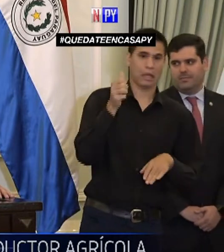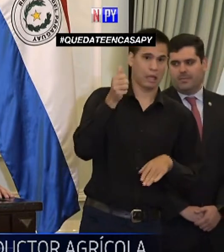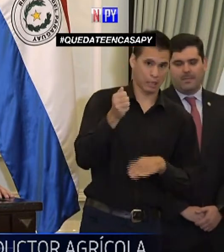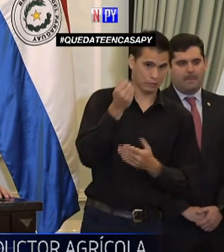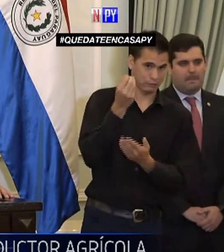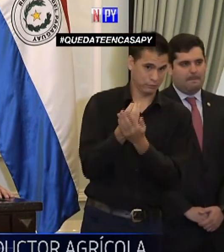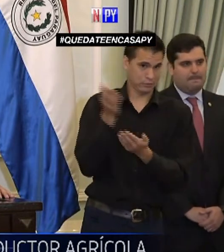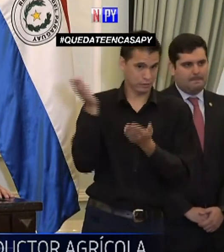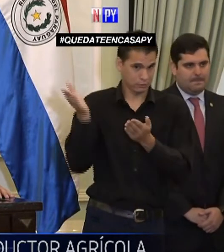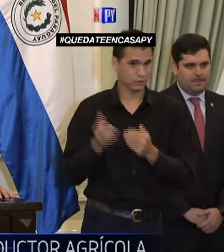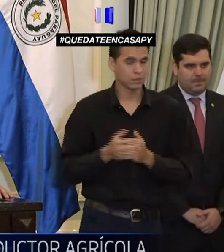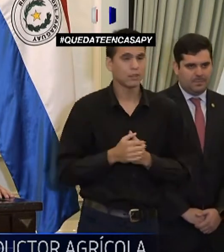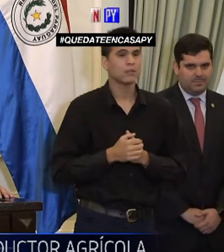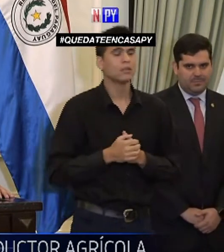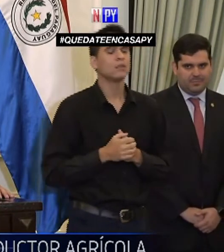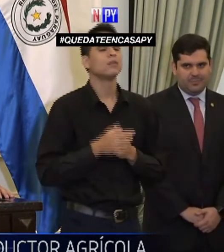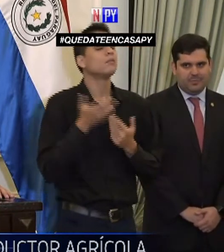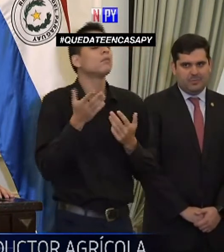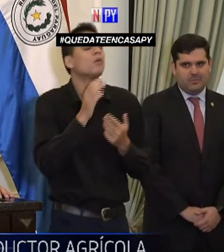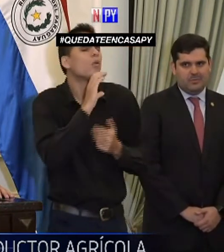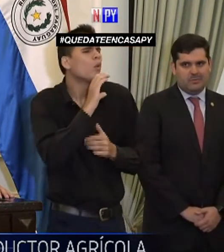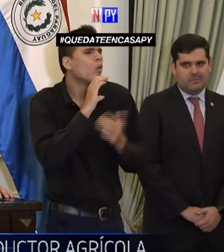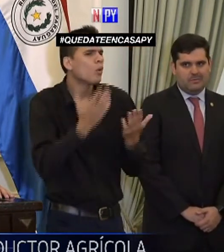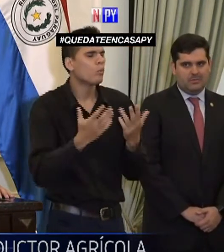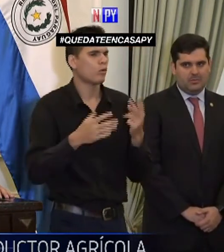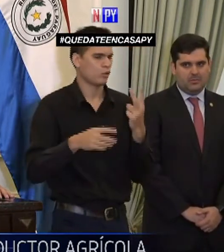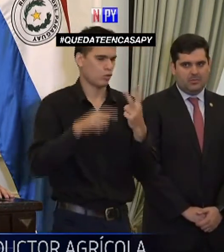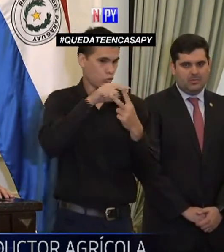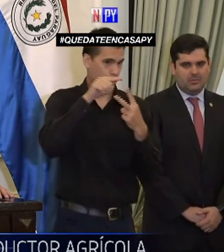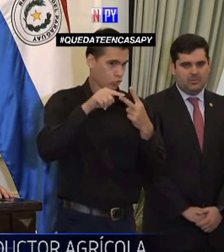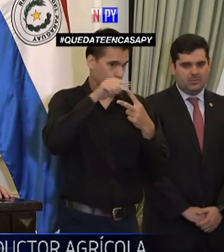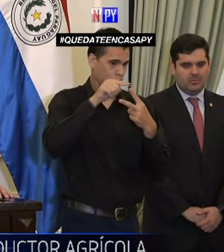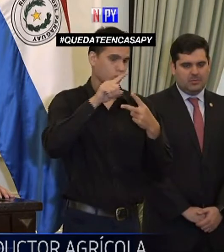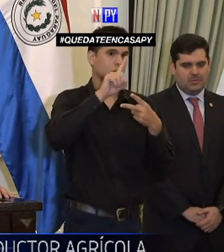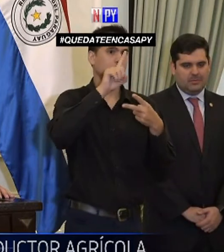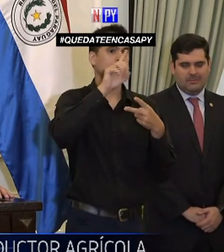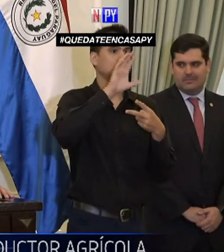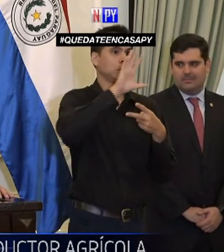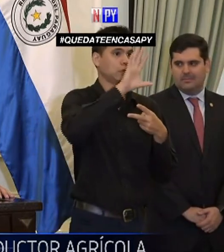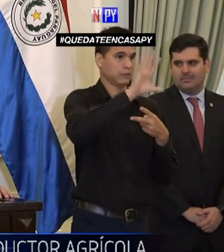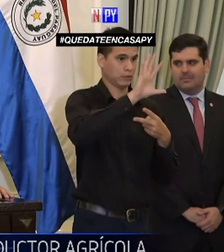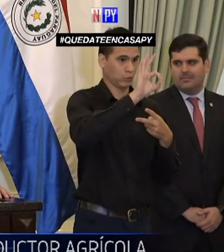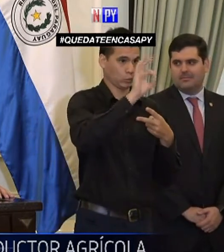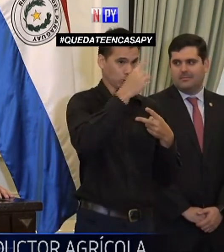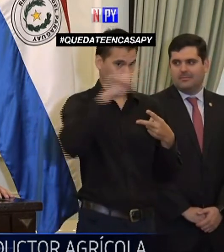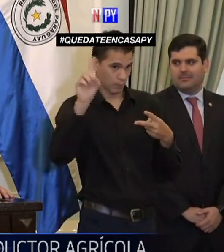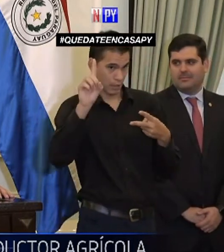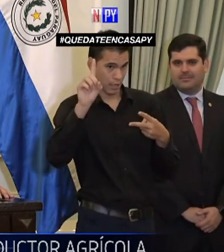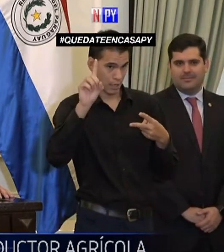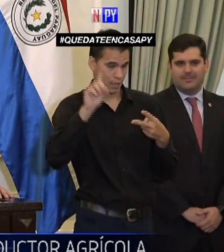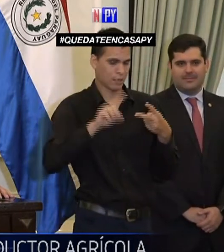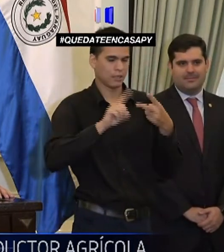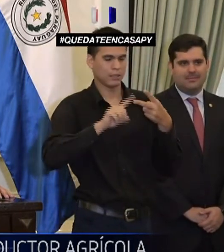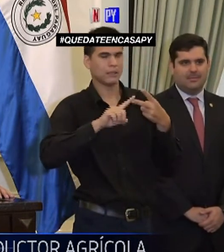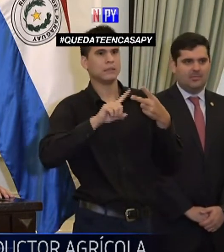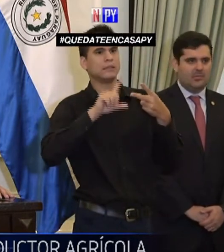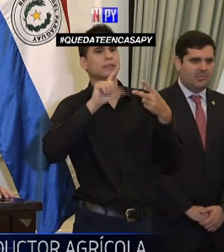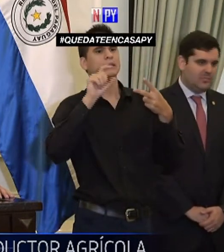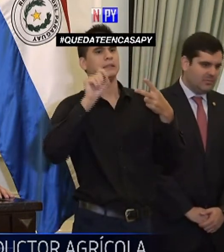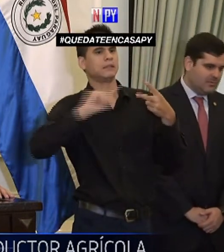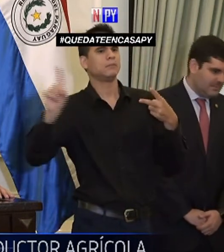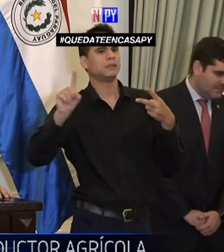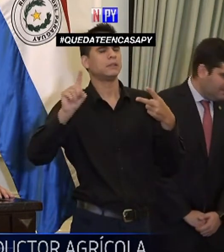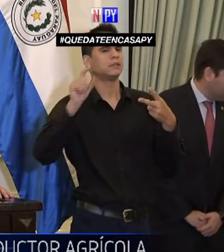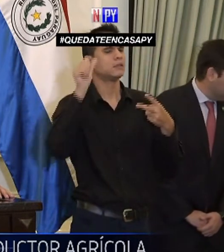Consiste en esto partimos en dos, son 50.000 huertas familiares y 100.000 fincas de autoconsumo. Cuando hablamos